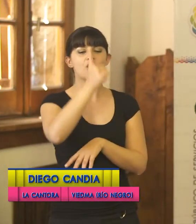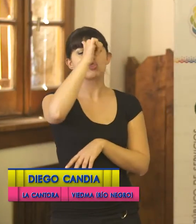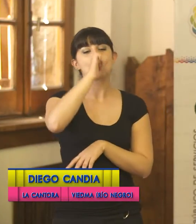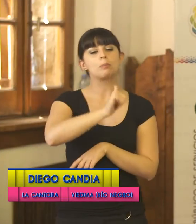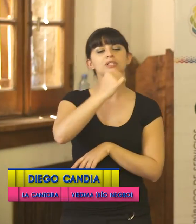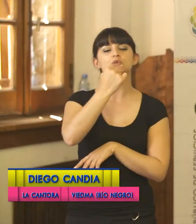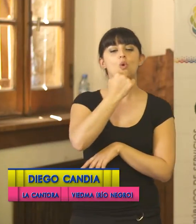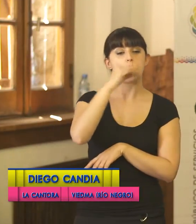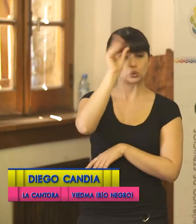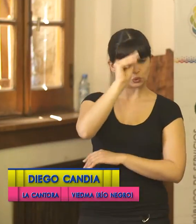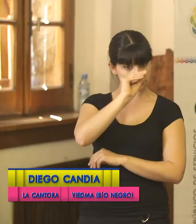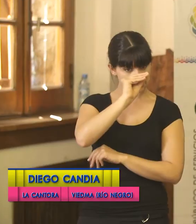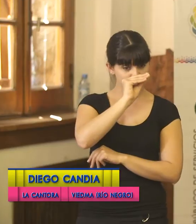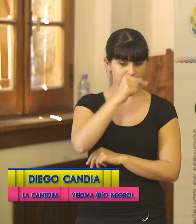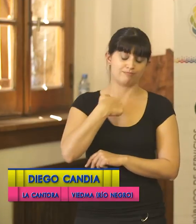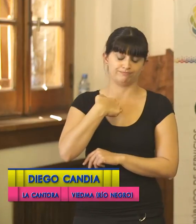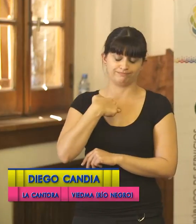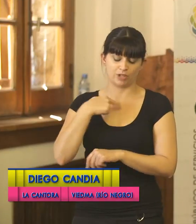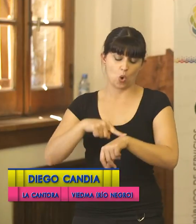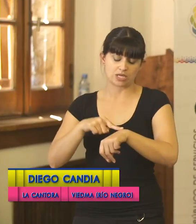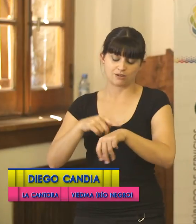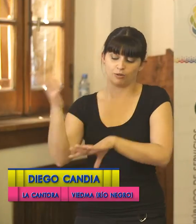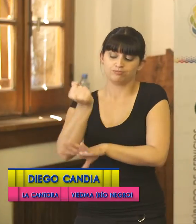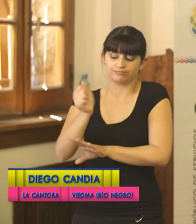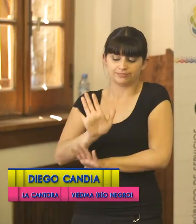noche que es lo que pudimos conseguir